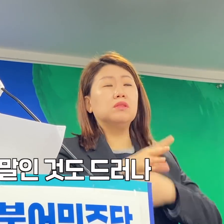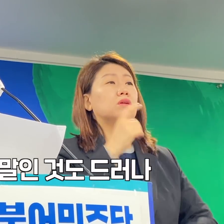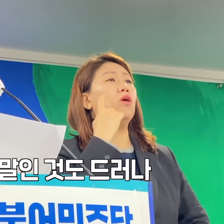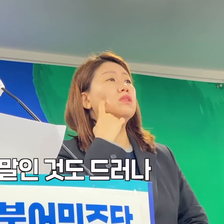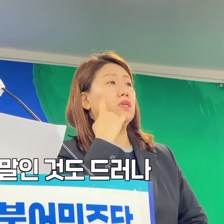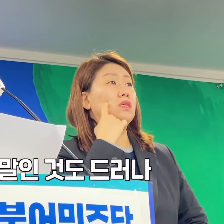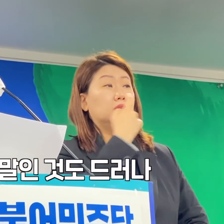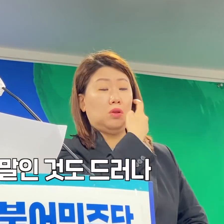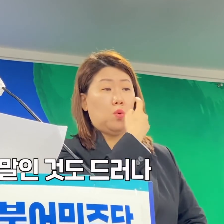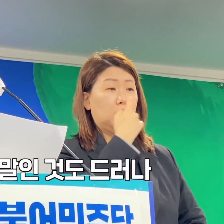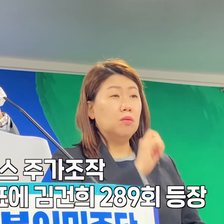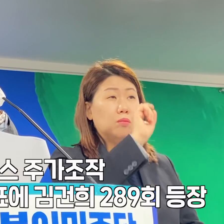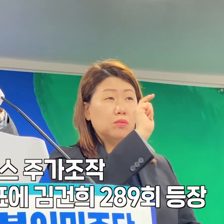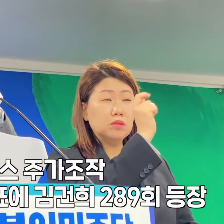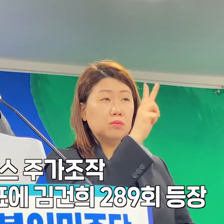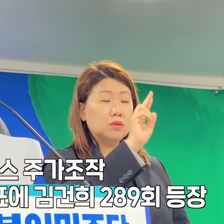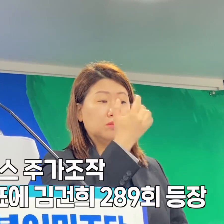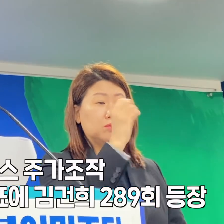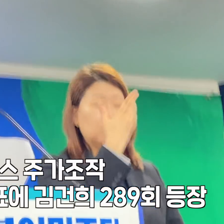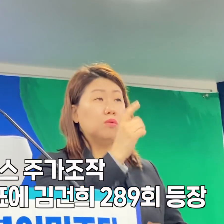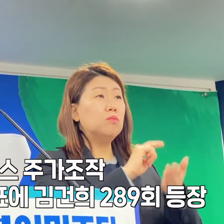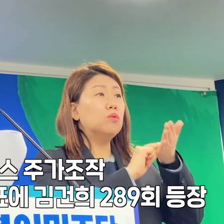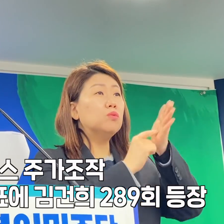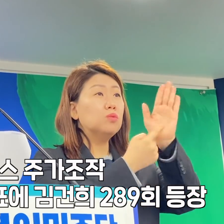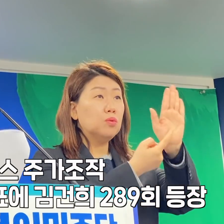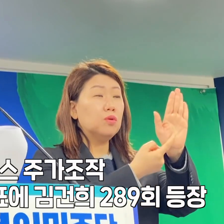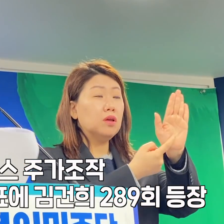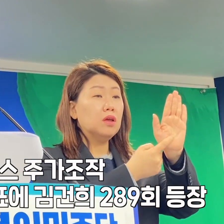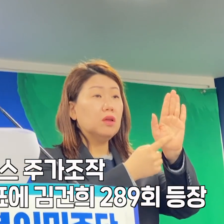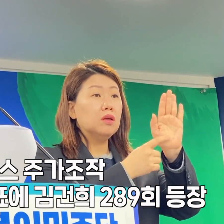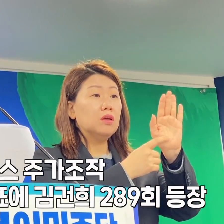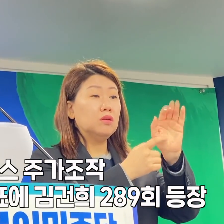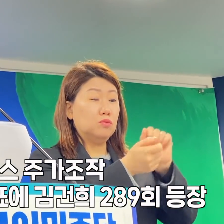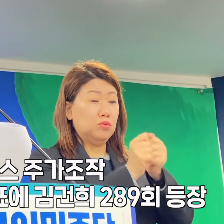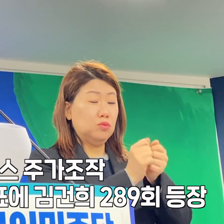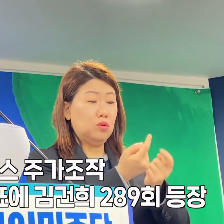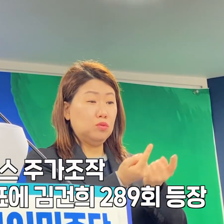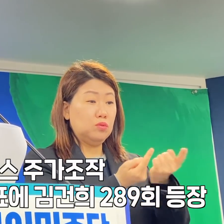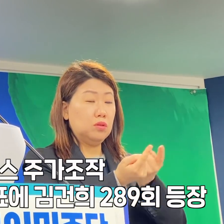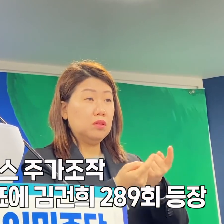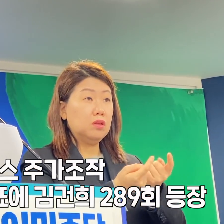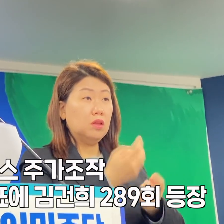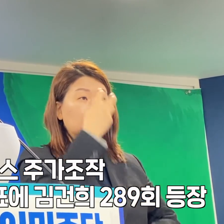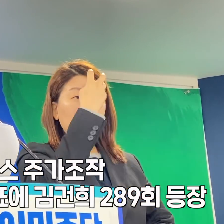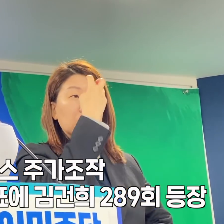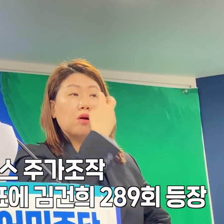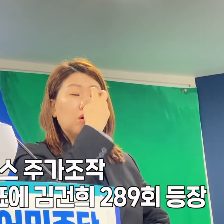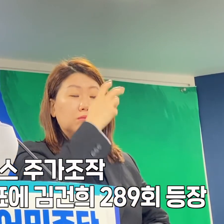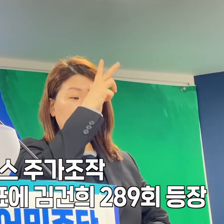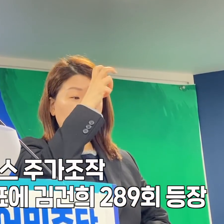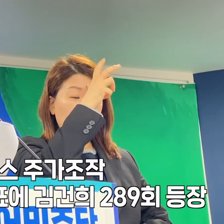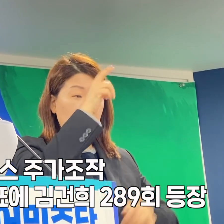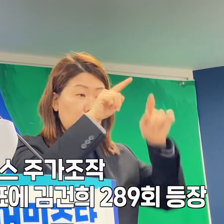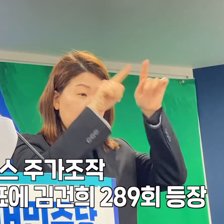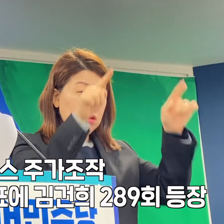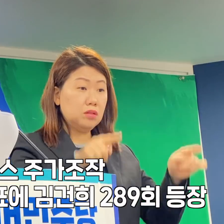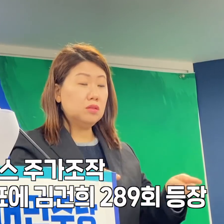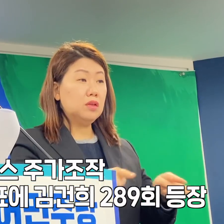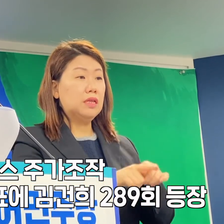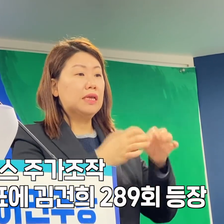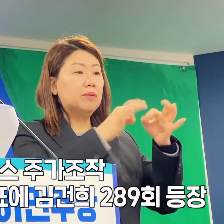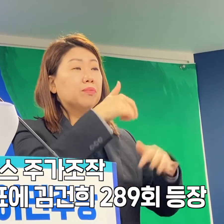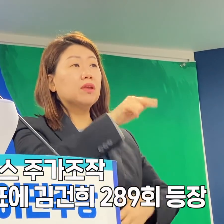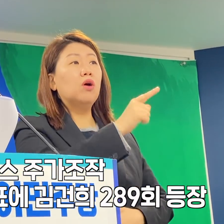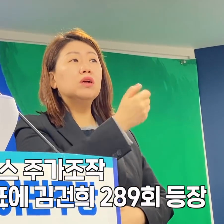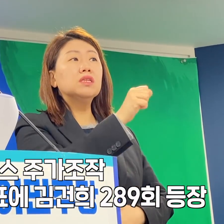사실을 확인하였습니다. 도이치모터스 주가 조작 사건 검찰 공소장 범죄 일람표에 김건희